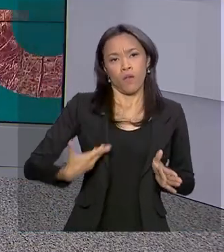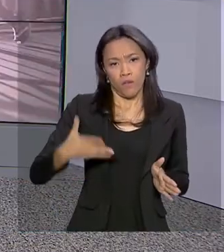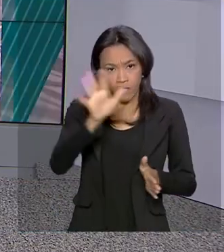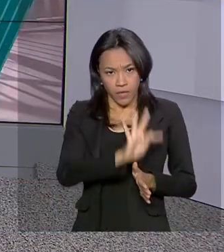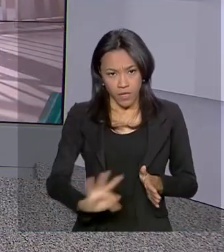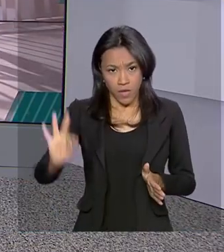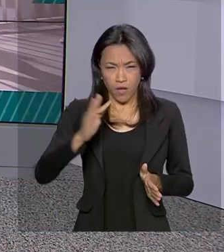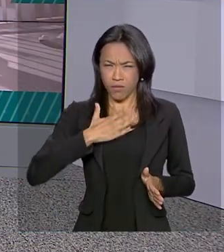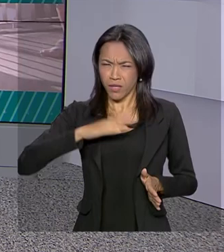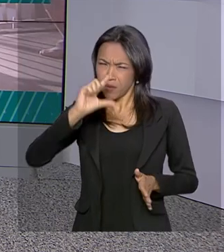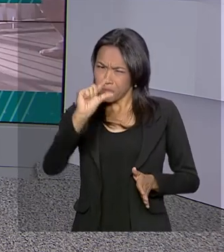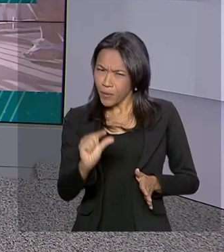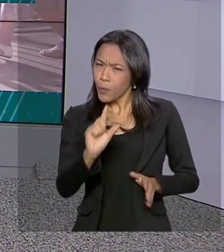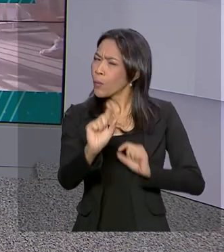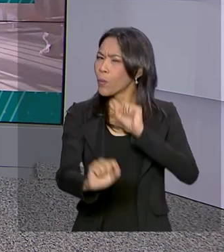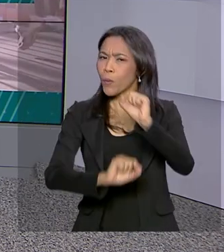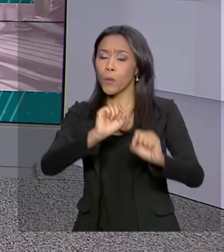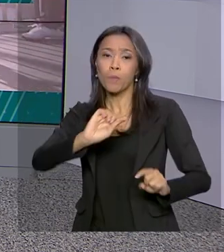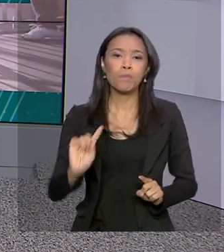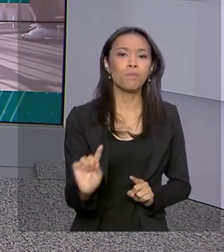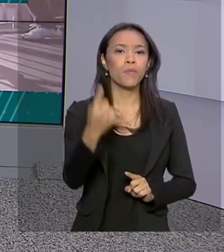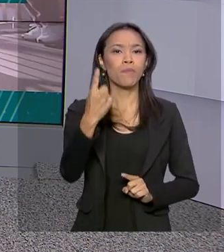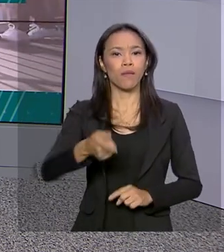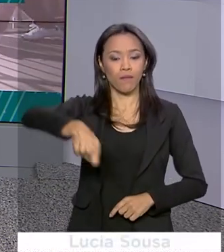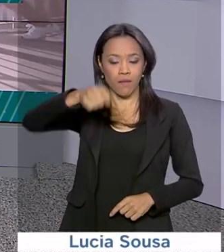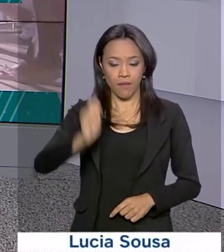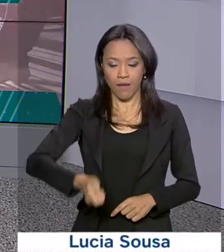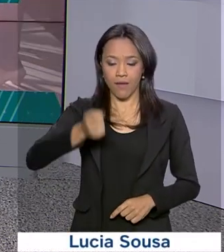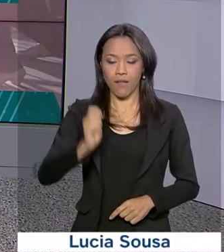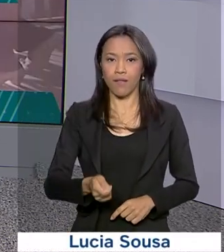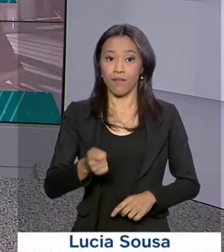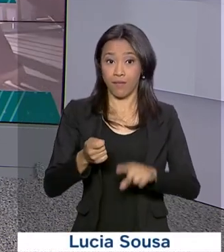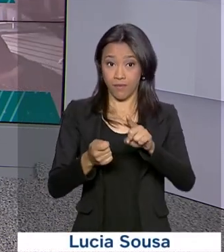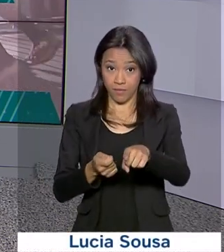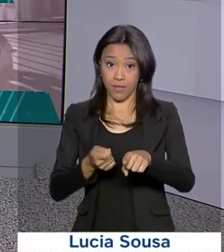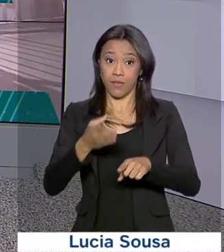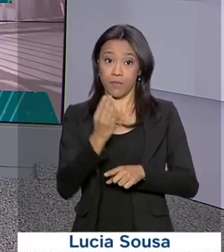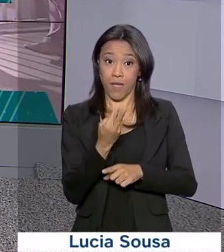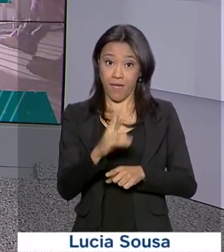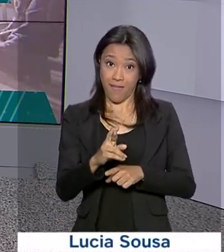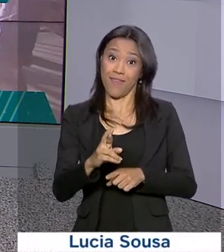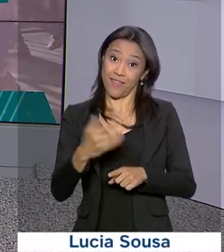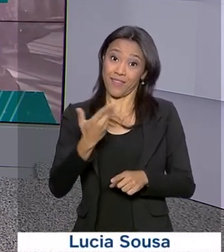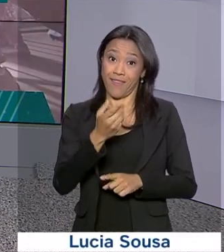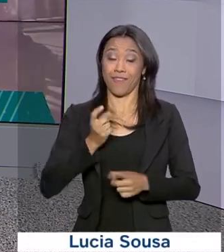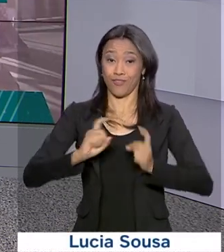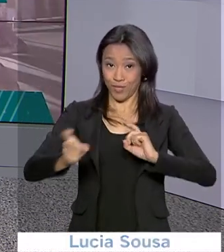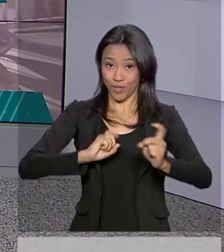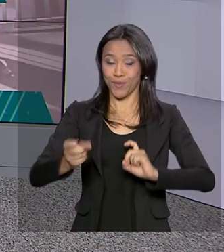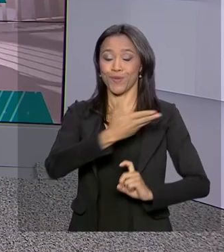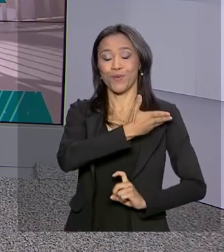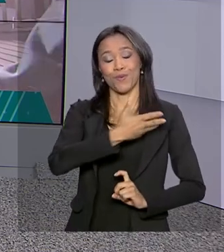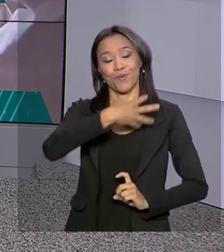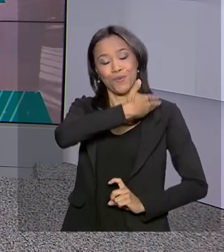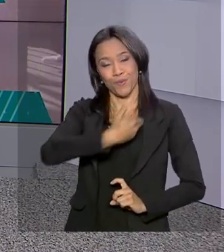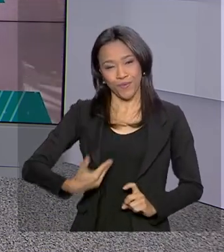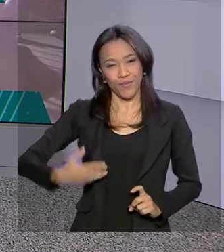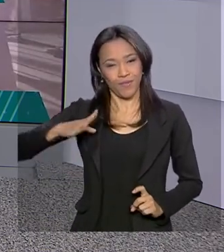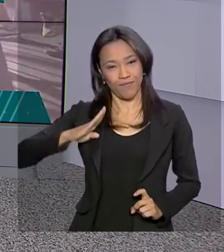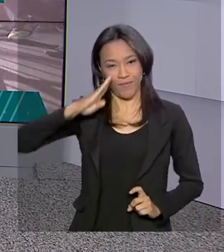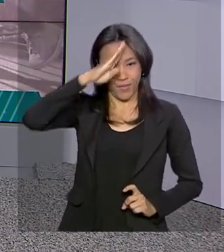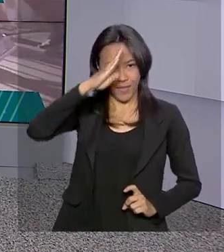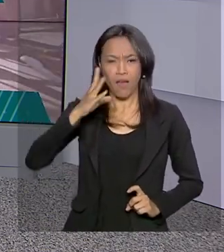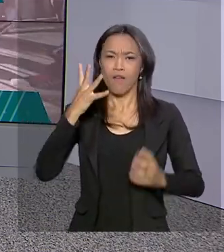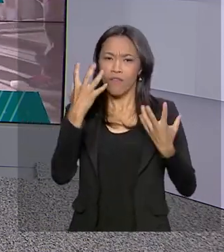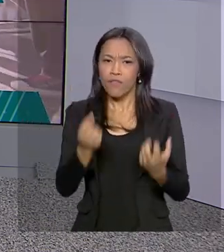federal realiza daqui a pouco primeiro leilão do setor rodoviário na gestão do presidente jair bolsonaro vamos então até a bolsa de